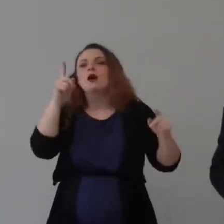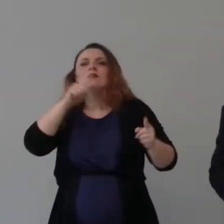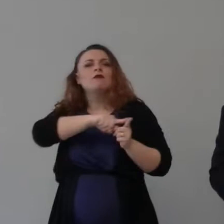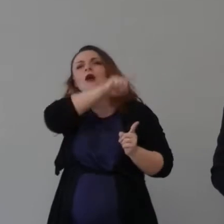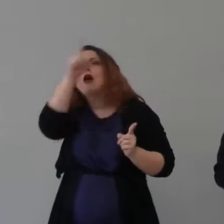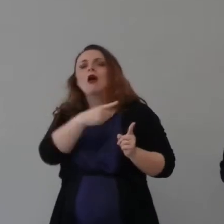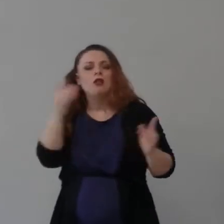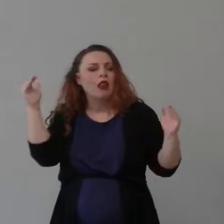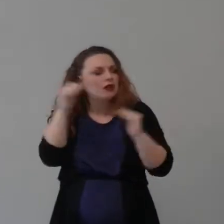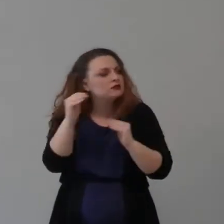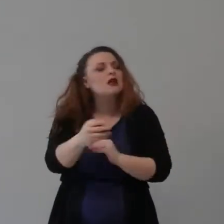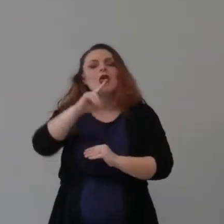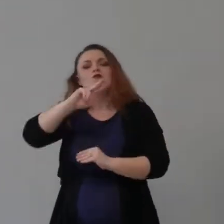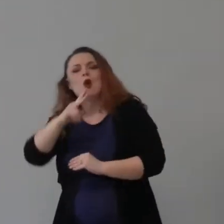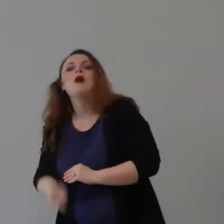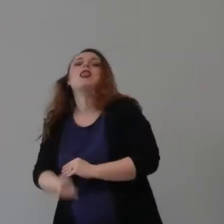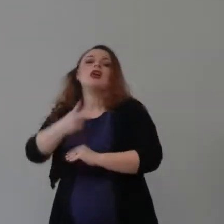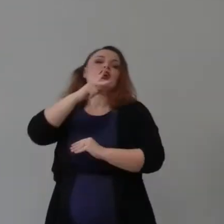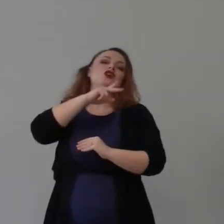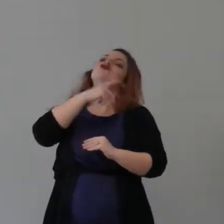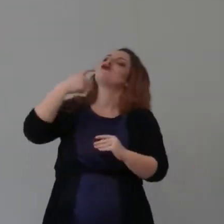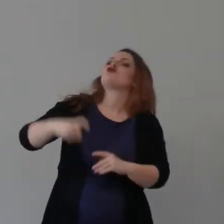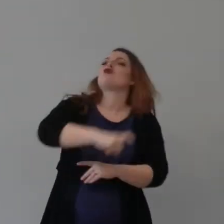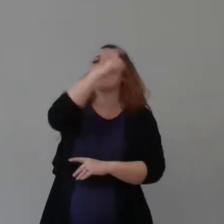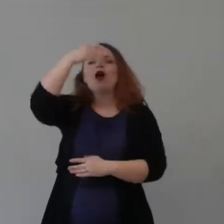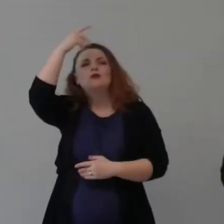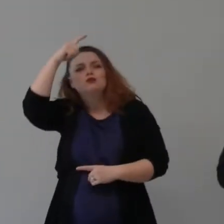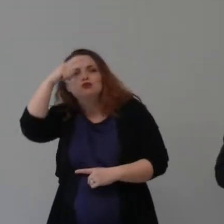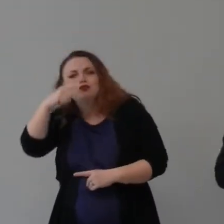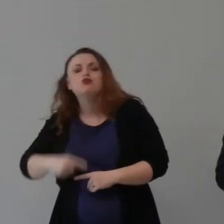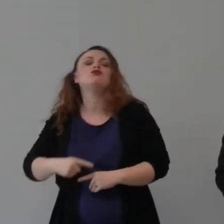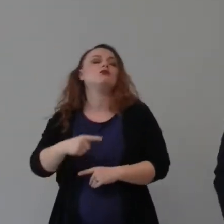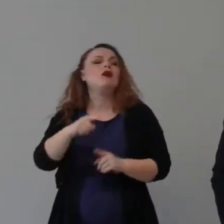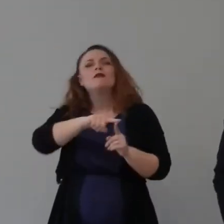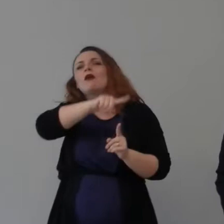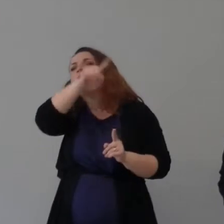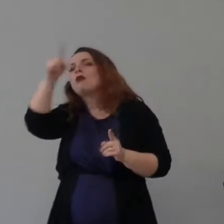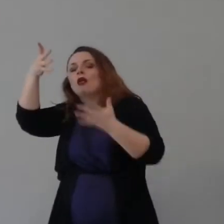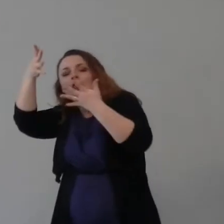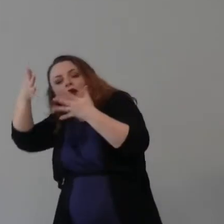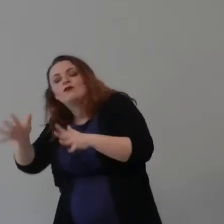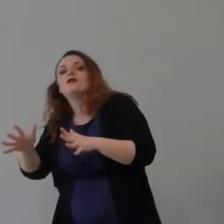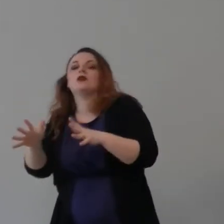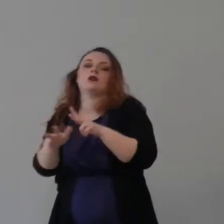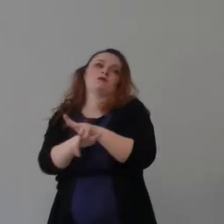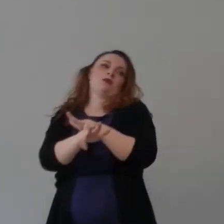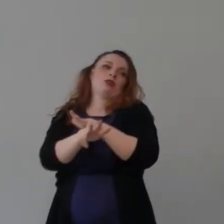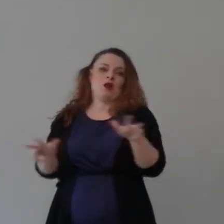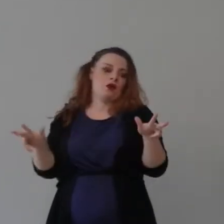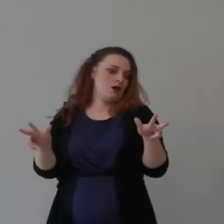il pomeriggio, poi continuiamo a correre durante la giornata e fino alla fine della giornata in cui siamo realmente